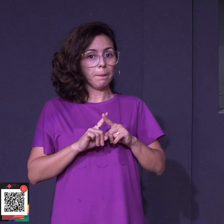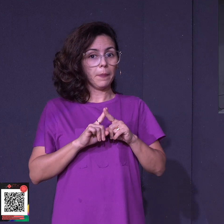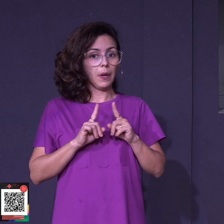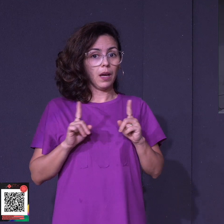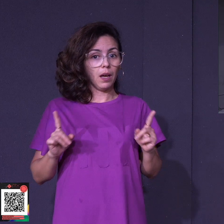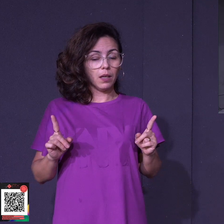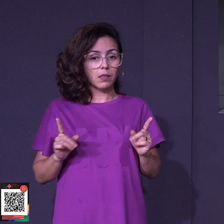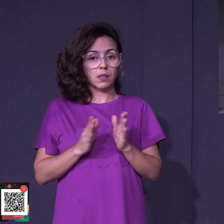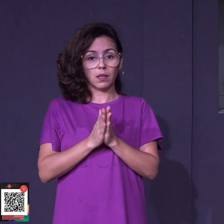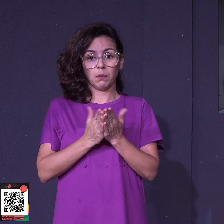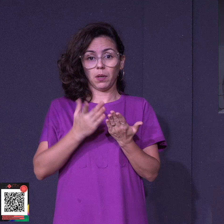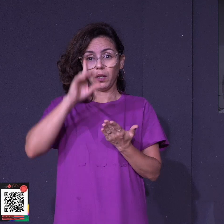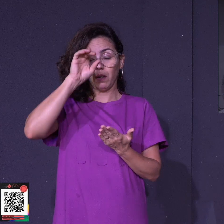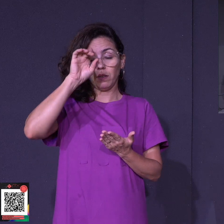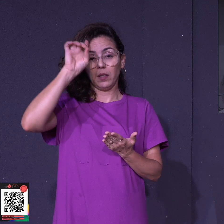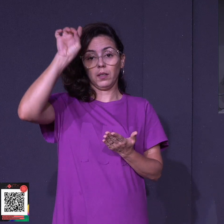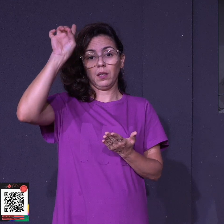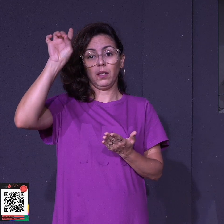Você achou?